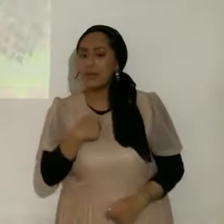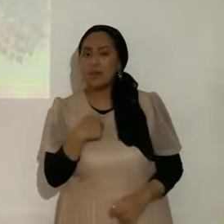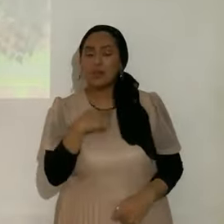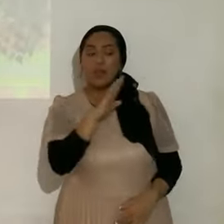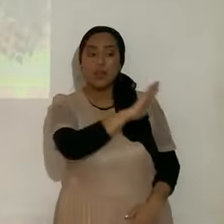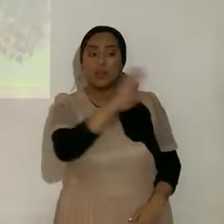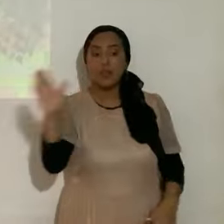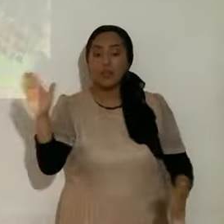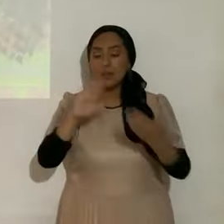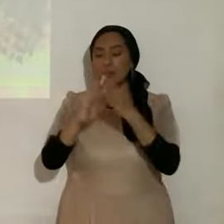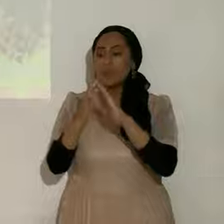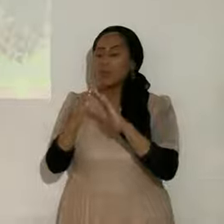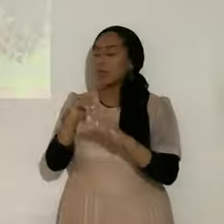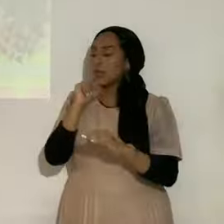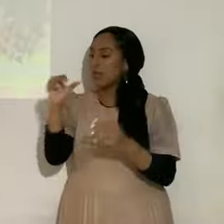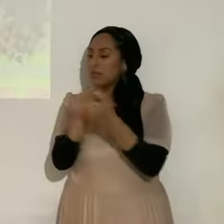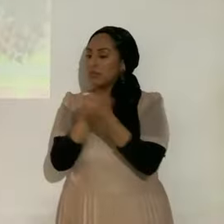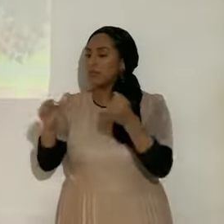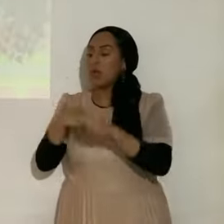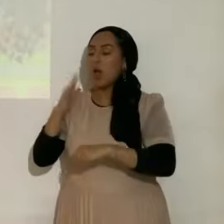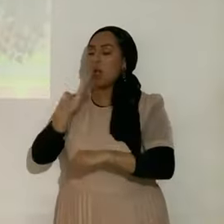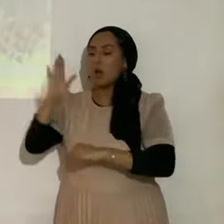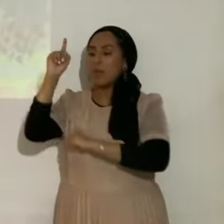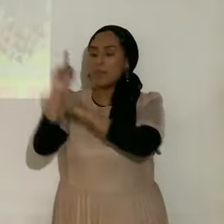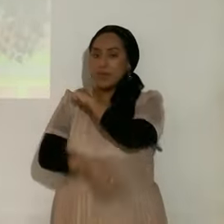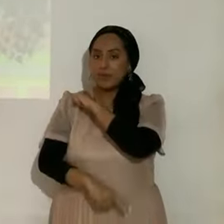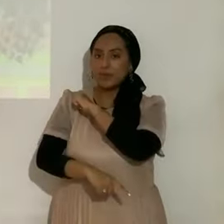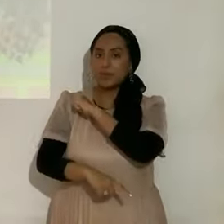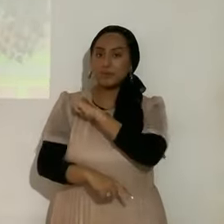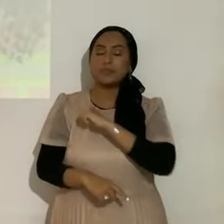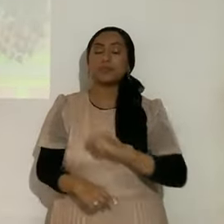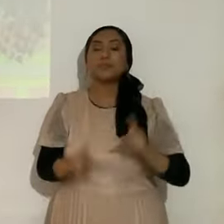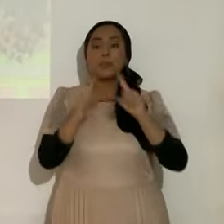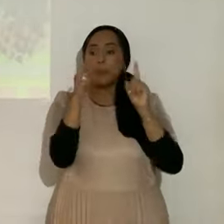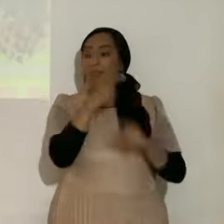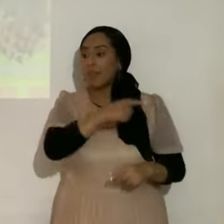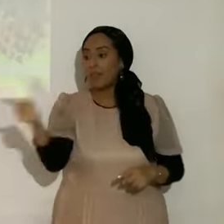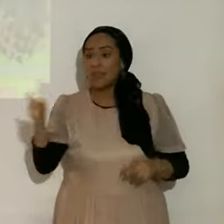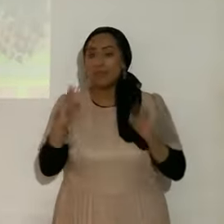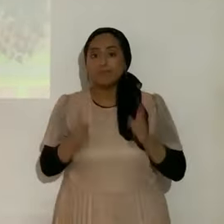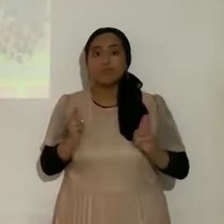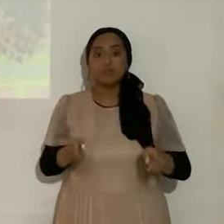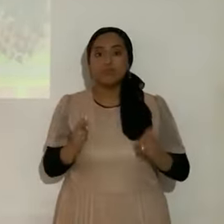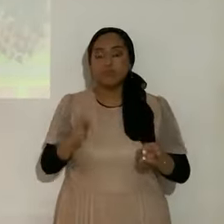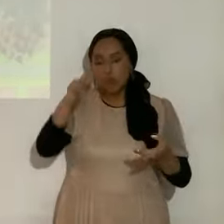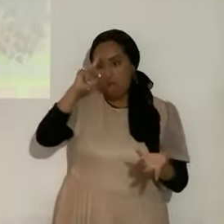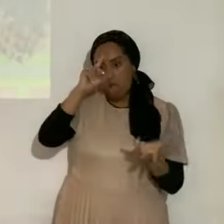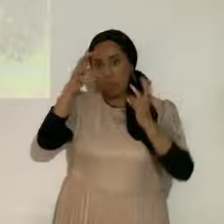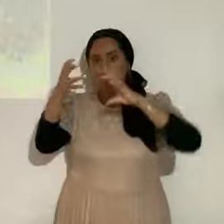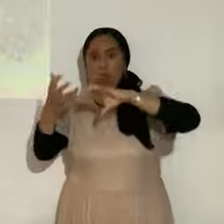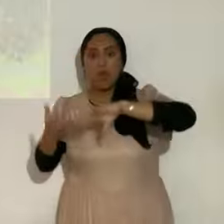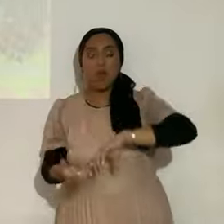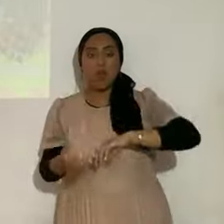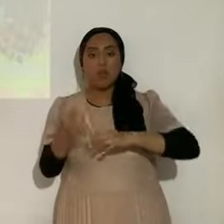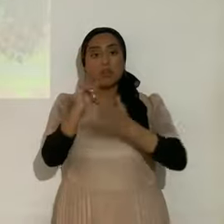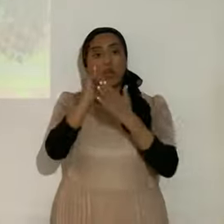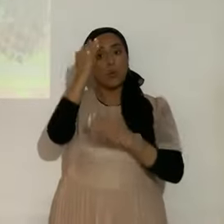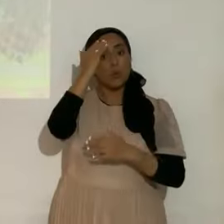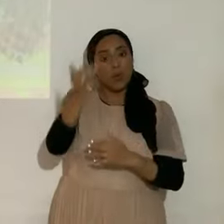su morada según todo aquello por lo cual la castigué. Mas ellos se apresuraron a corromper todos sus hechos. Por